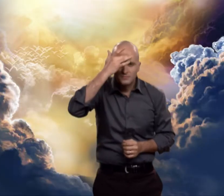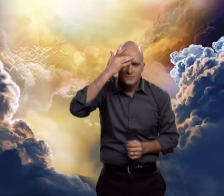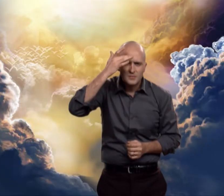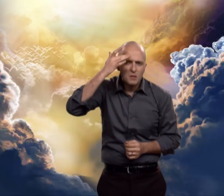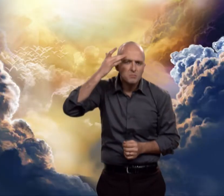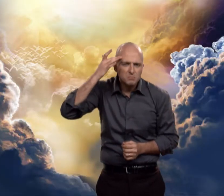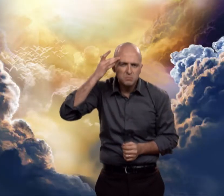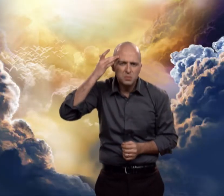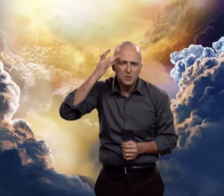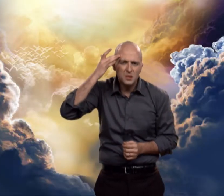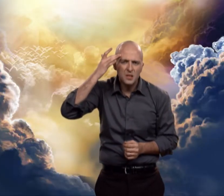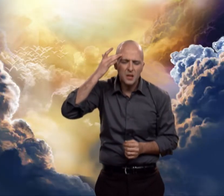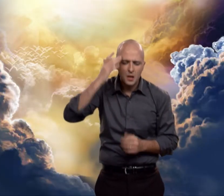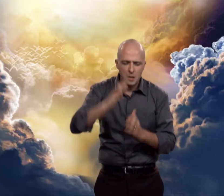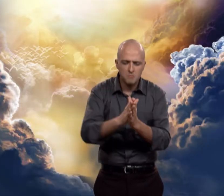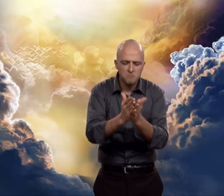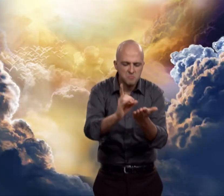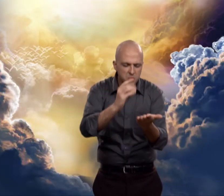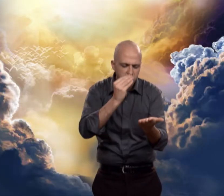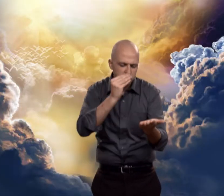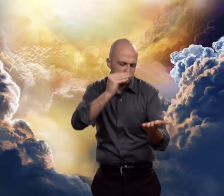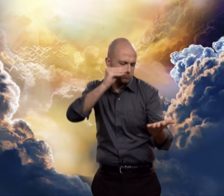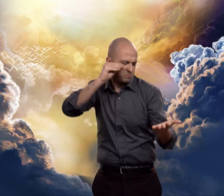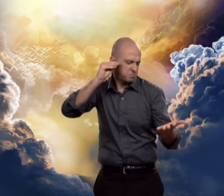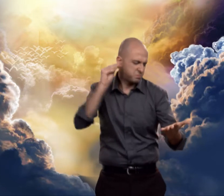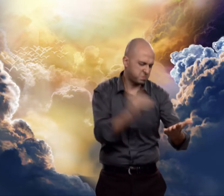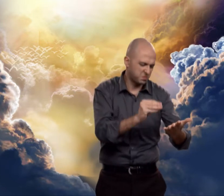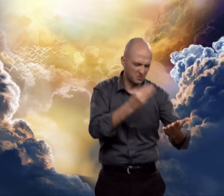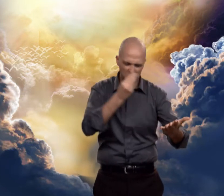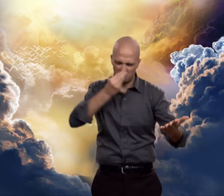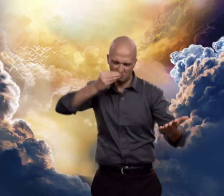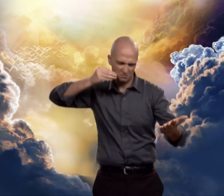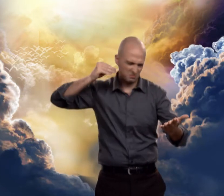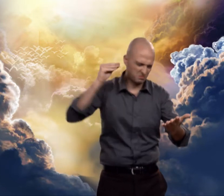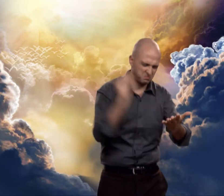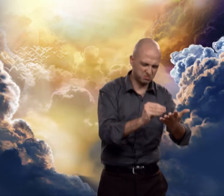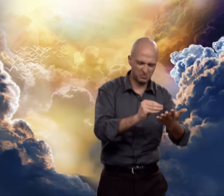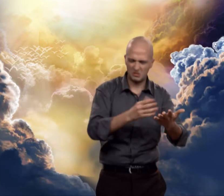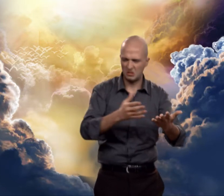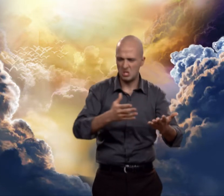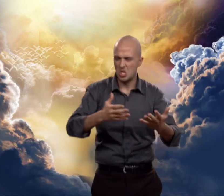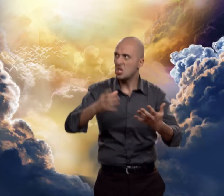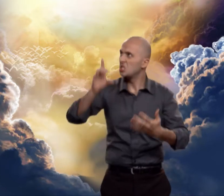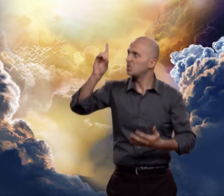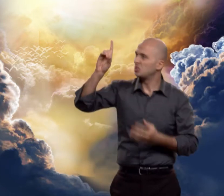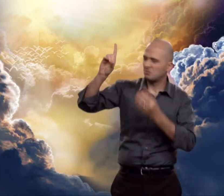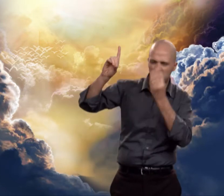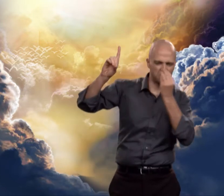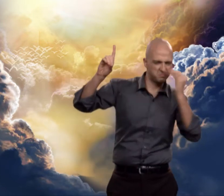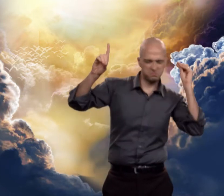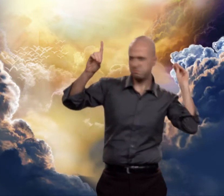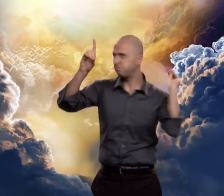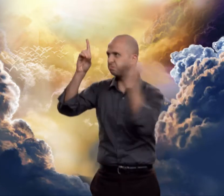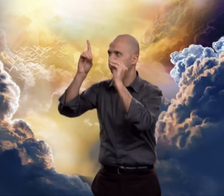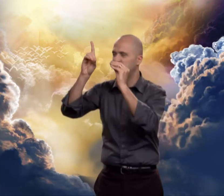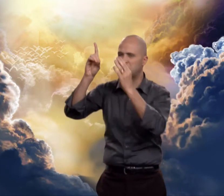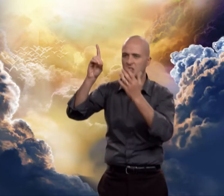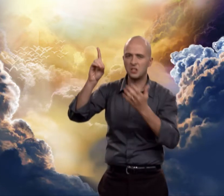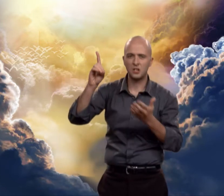vigor da eterna juventude. Cristo veio para restaurar aquilo que havia sido perdido. Ele mudará nosso corpo corrompido